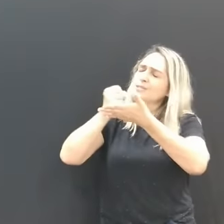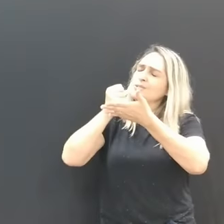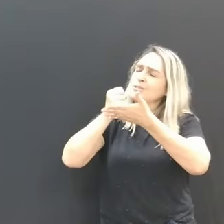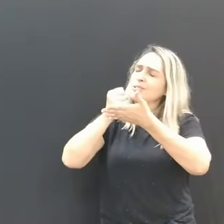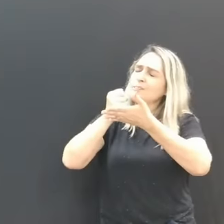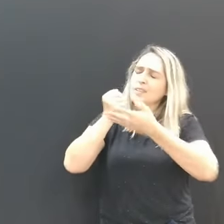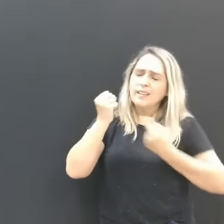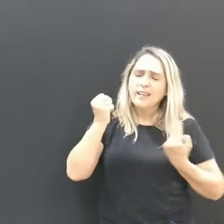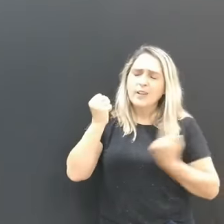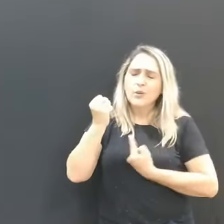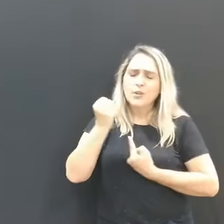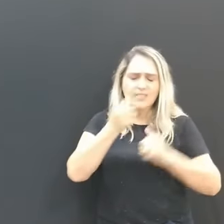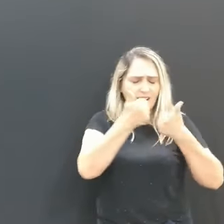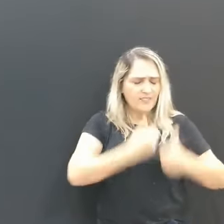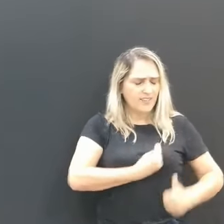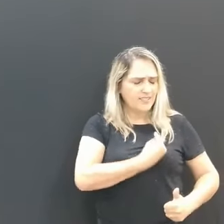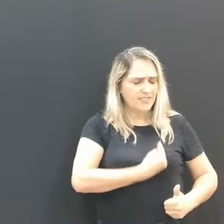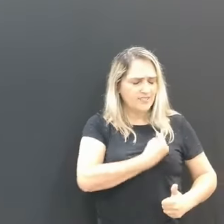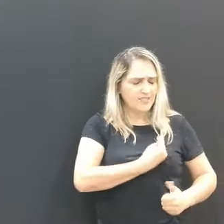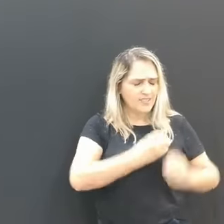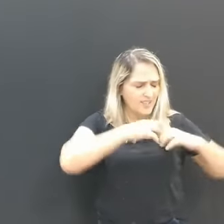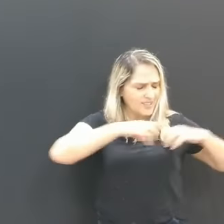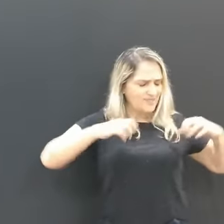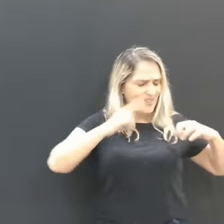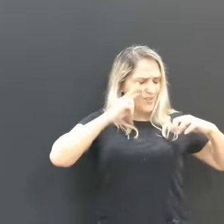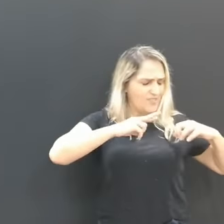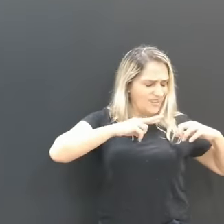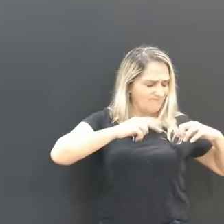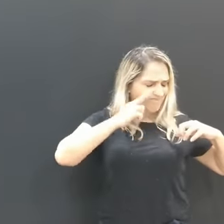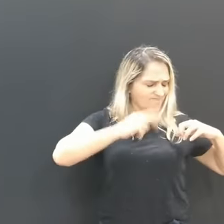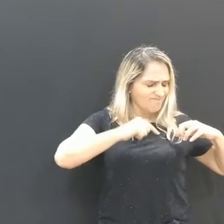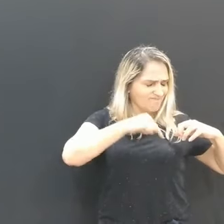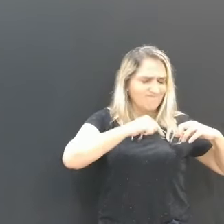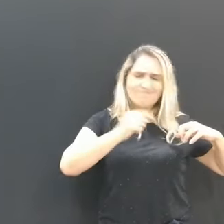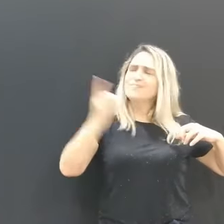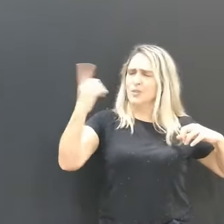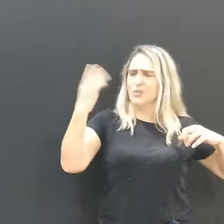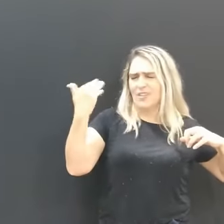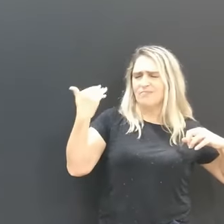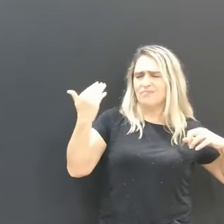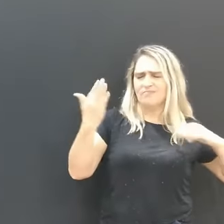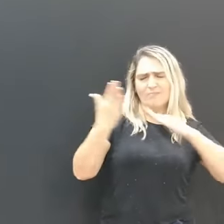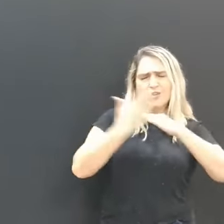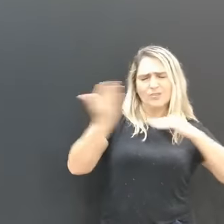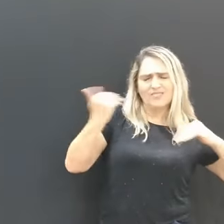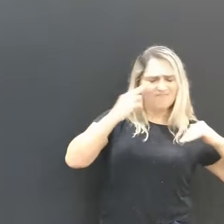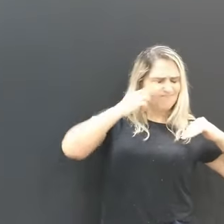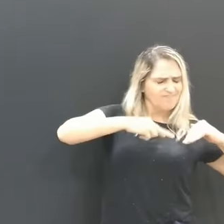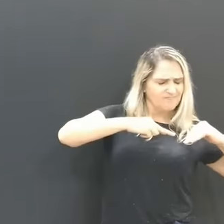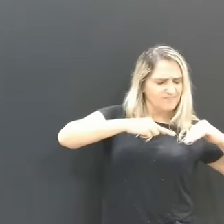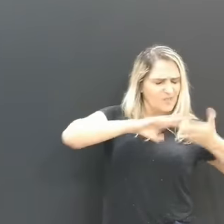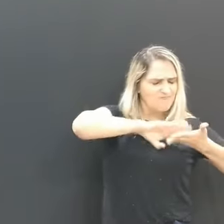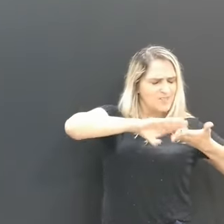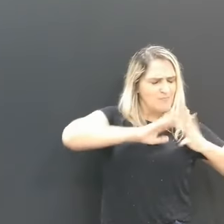nossa vida. Nos ajude, Senhor, a nos voltarmos para Ti, a olharmos, Senhor, para a nossa vida, para o nosso coração. Nos